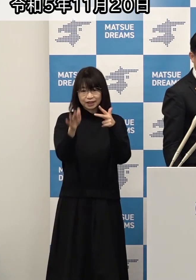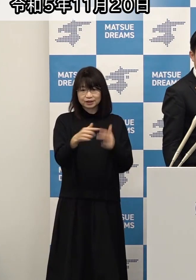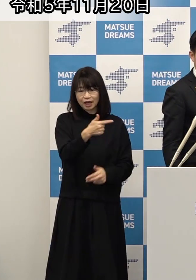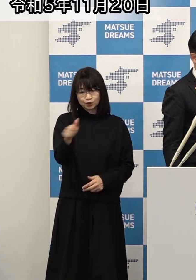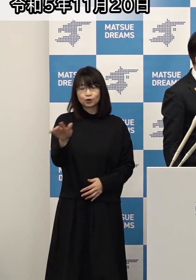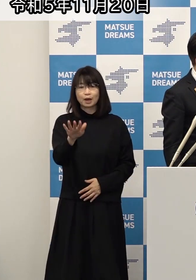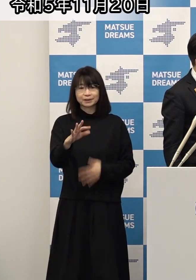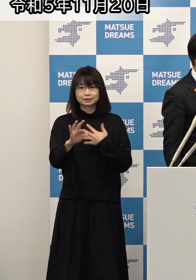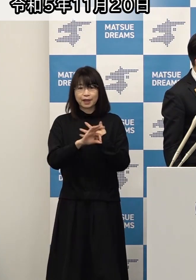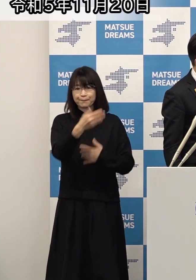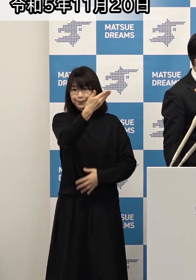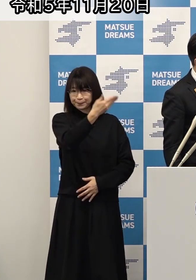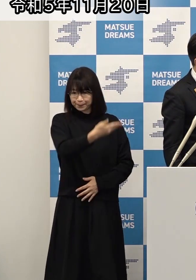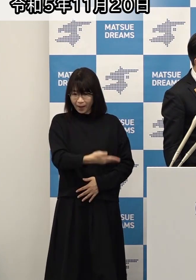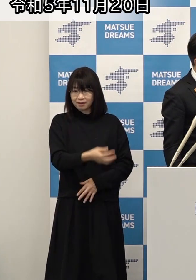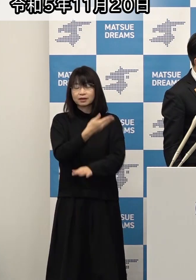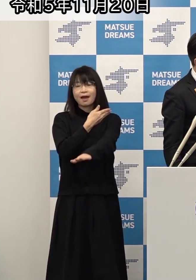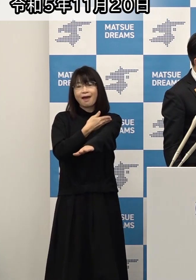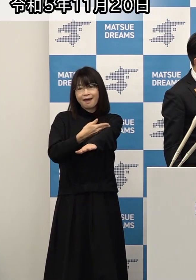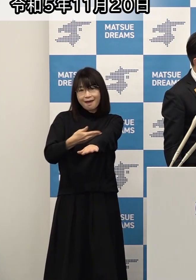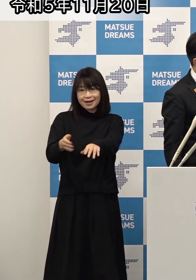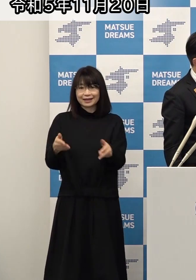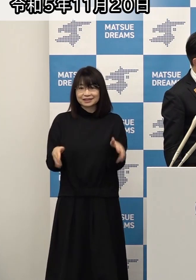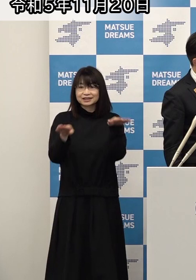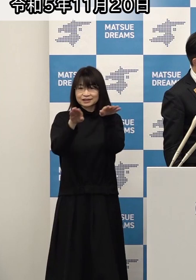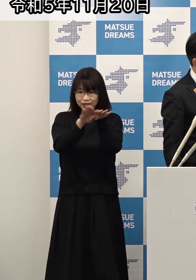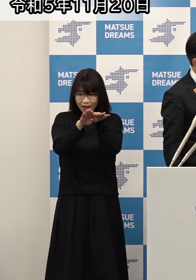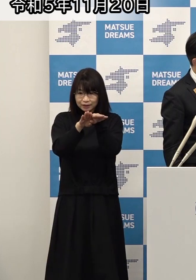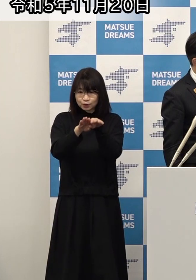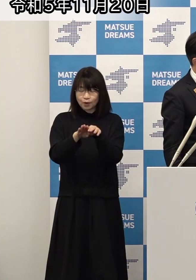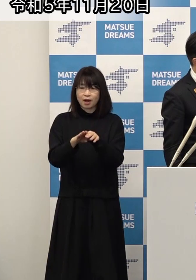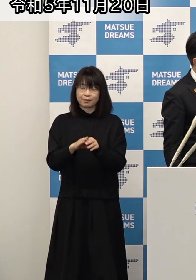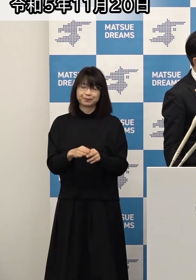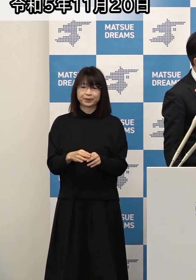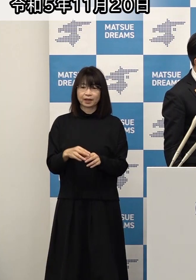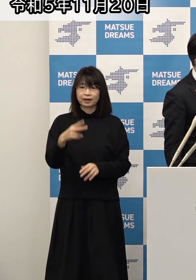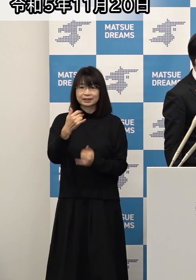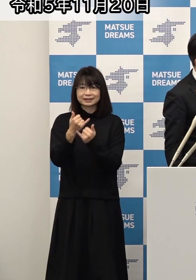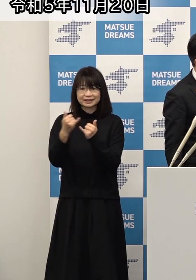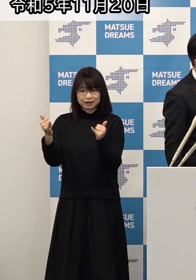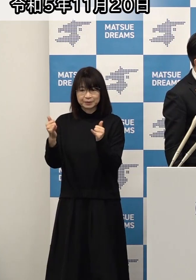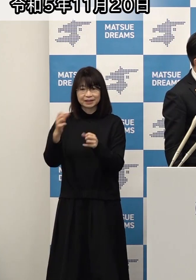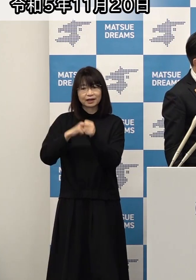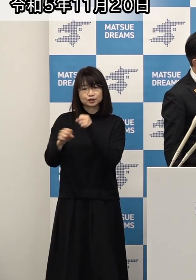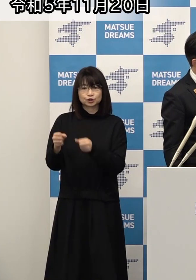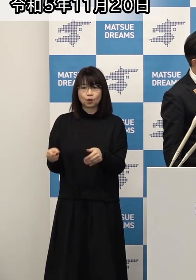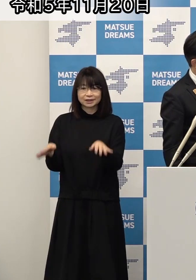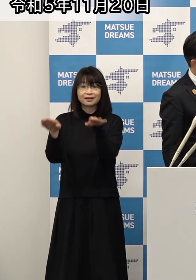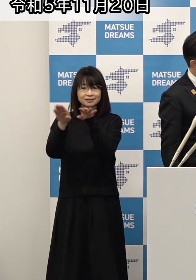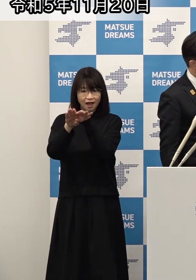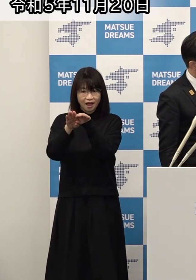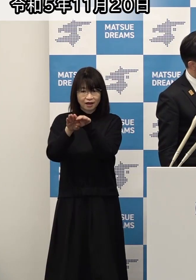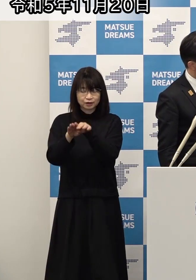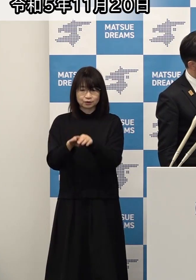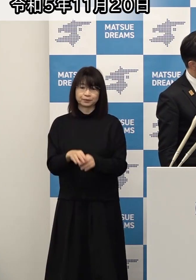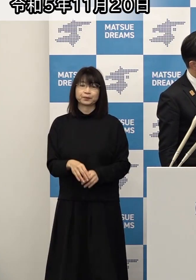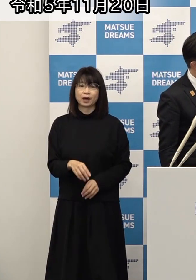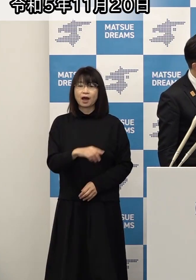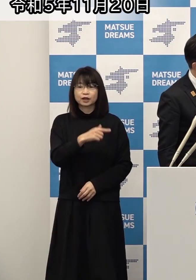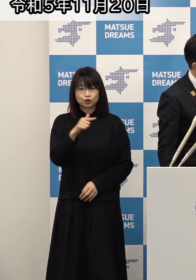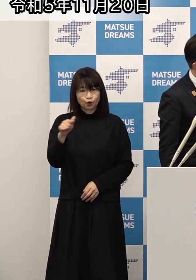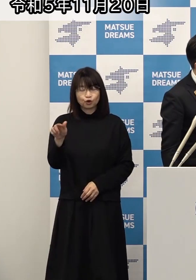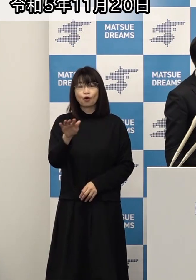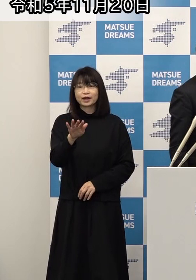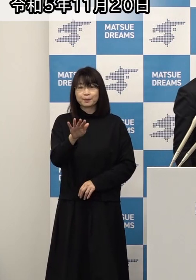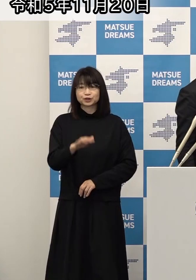一例でございますが、松江歴史館、市民活動センター、スティックビルですね、松江フォーゲルパーク等でござい